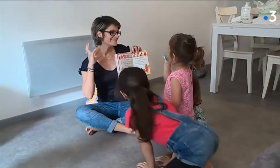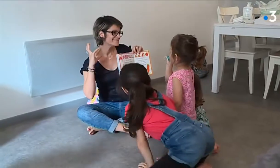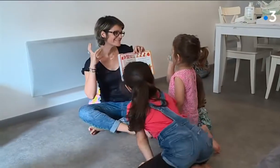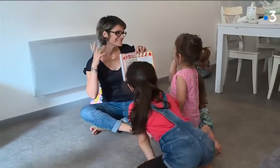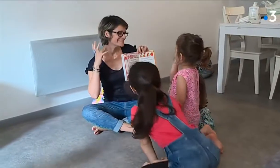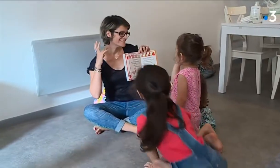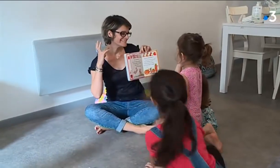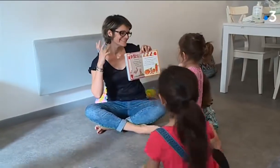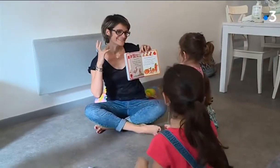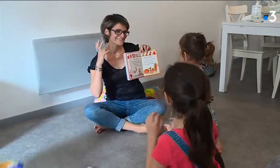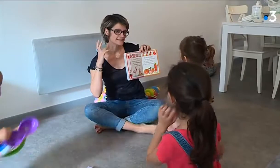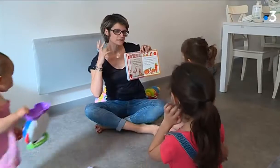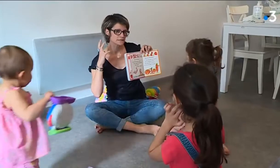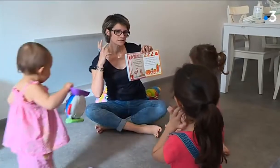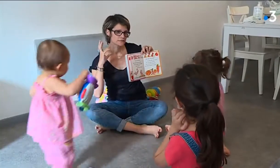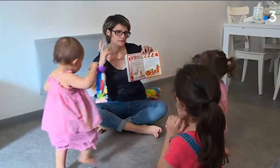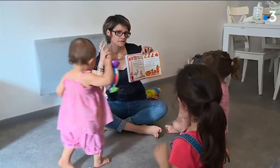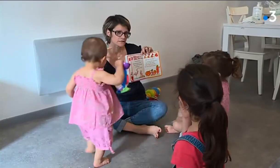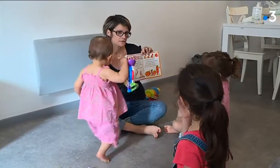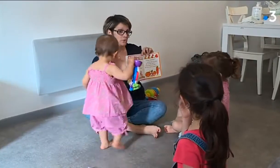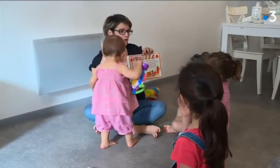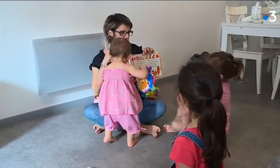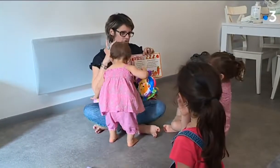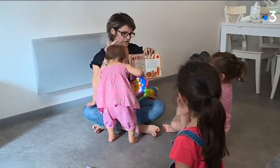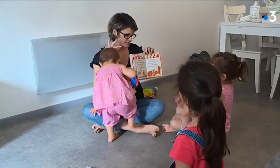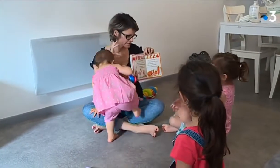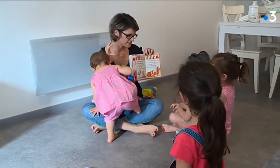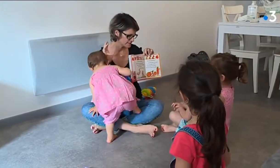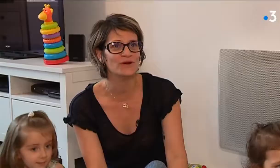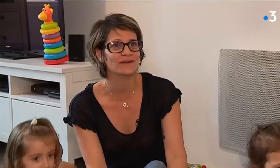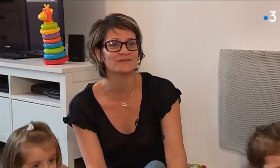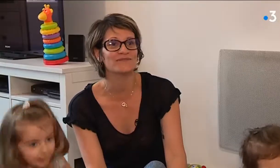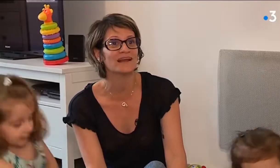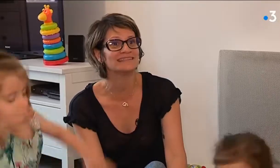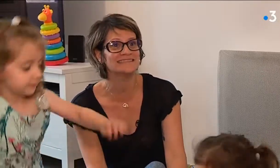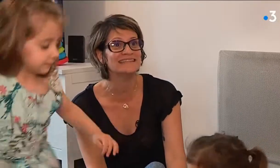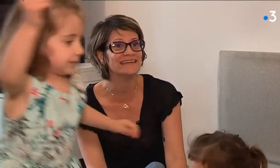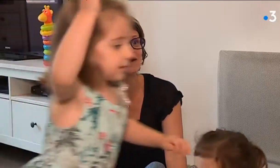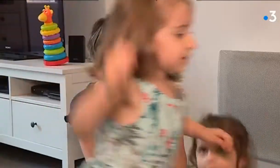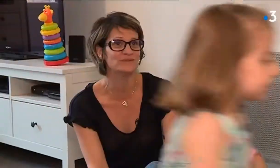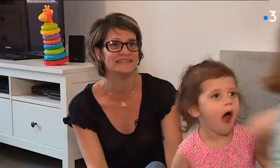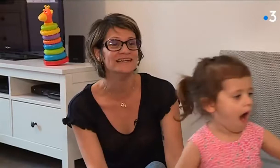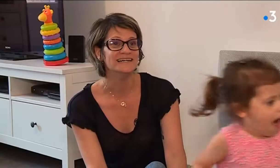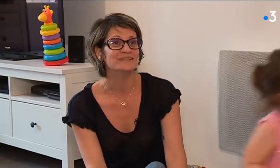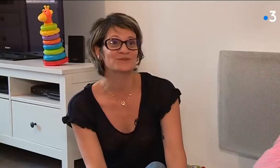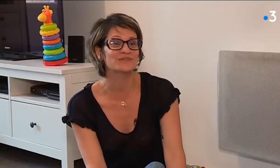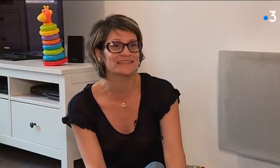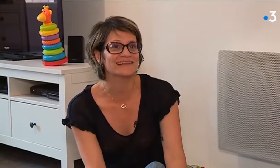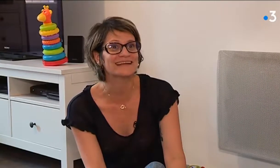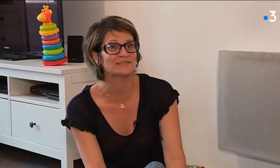de la langue des signes à un mot. De savoir dire une couleur et de savoir la signer aussi. Je trouve que c'est intéressant